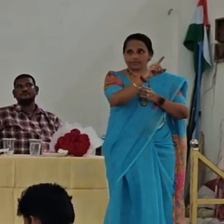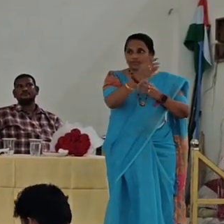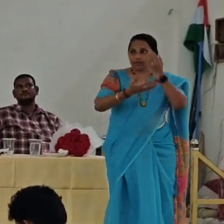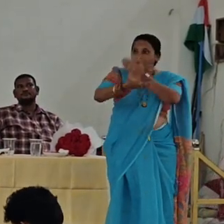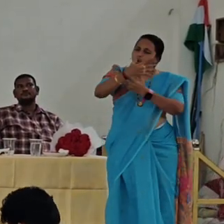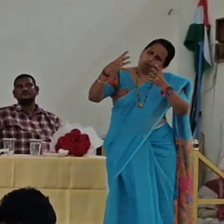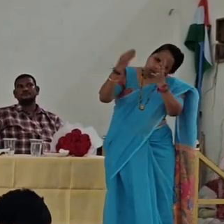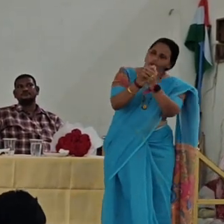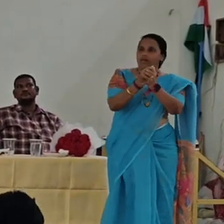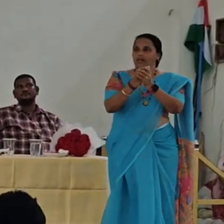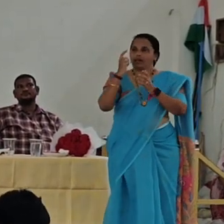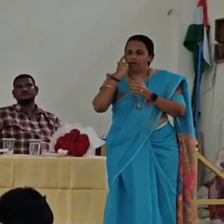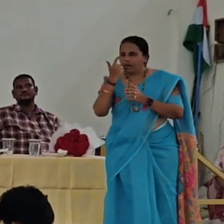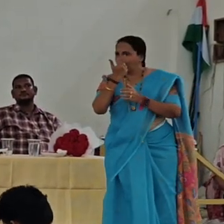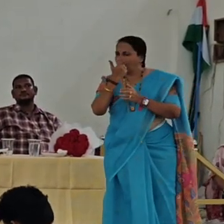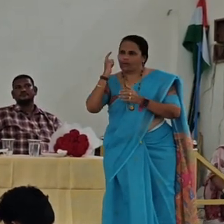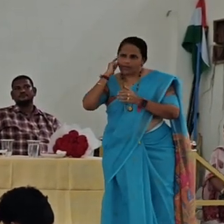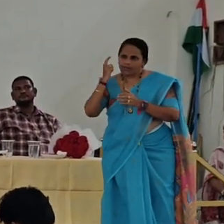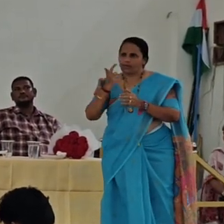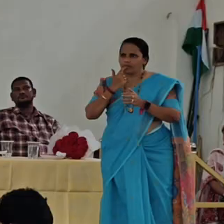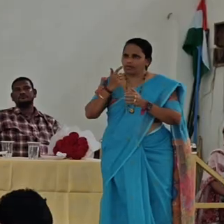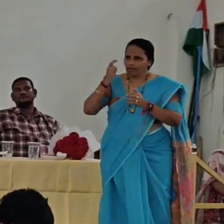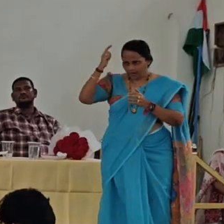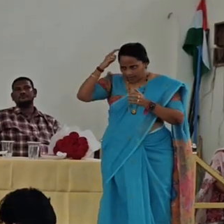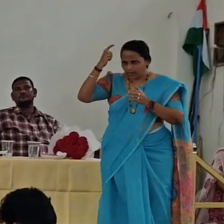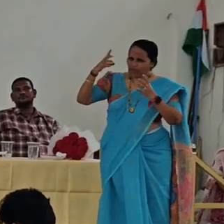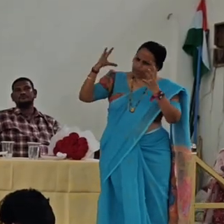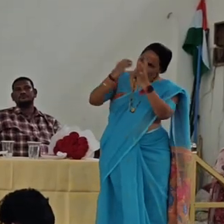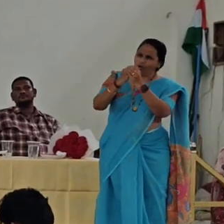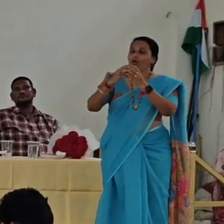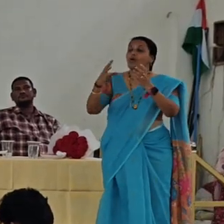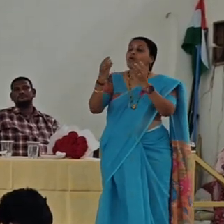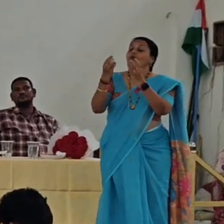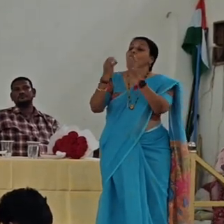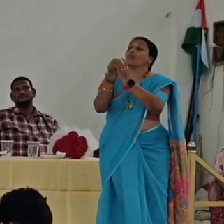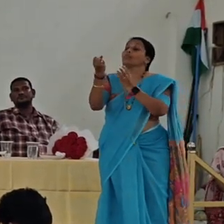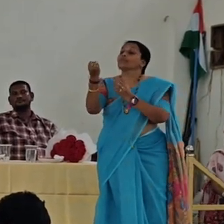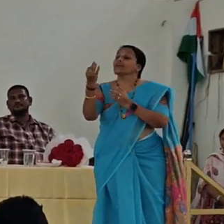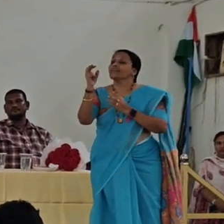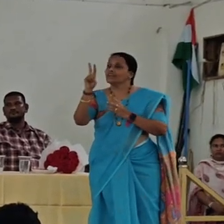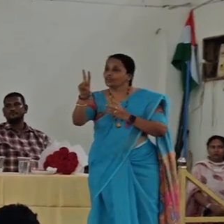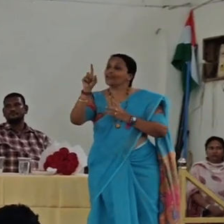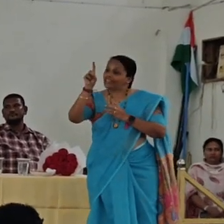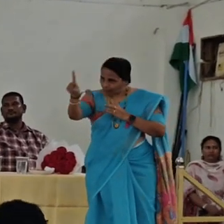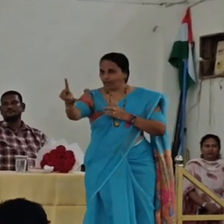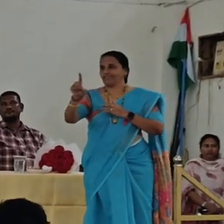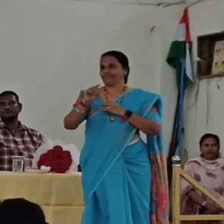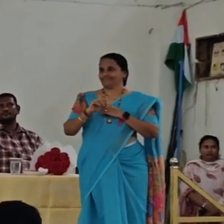ప్రకారం 2016 దివ్యాంగుల హక్కుల చట్టం ప్రకారం 20 యొక్క